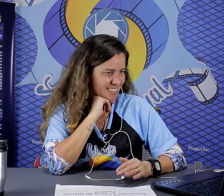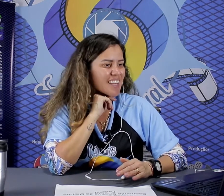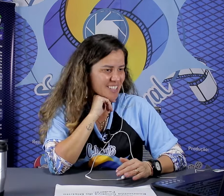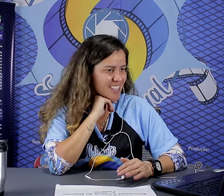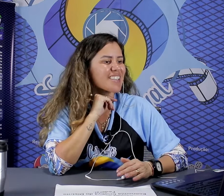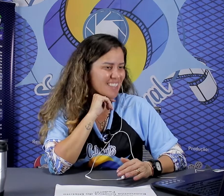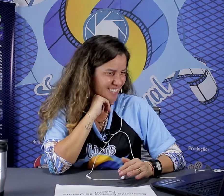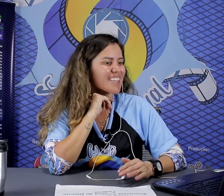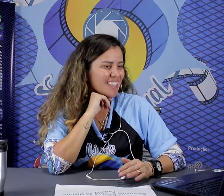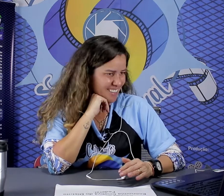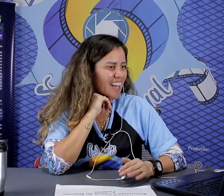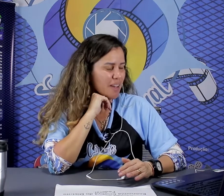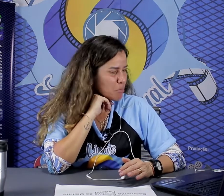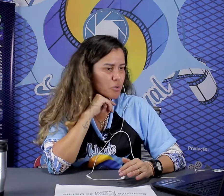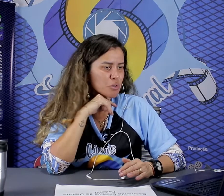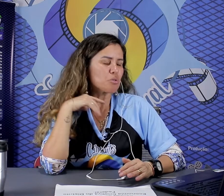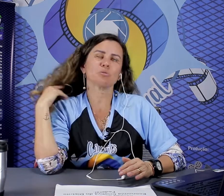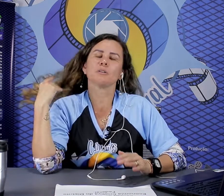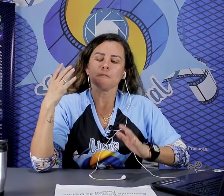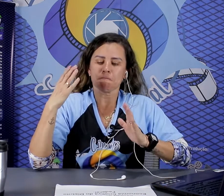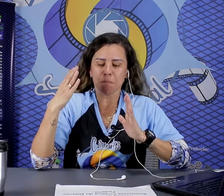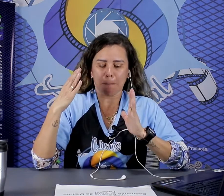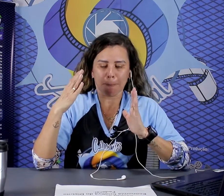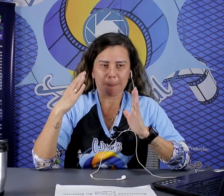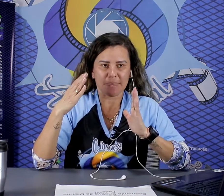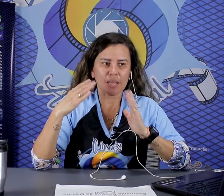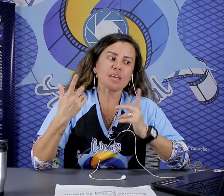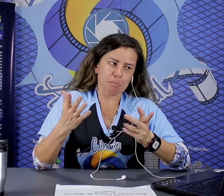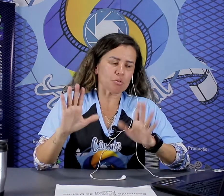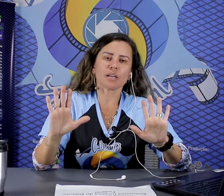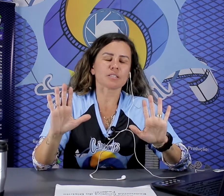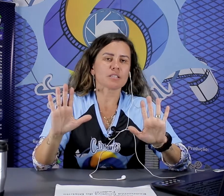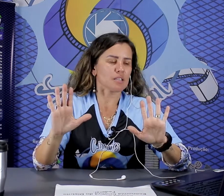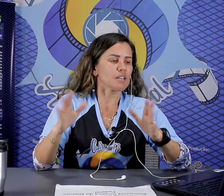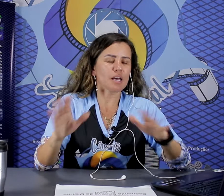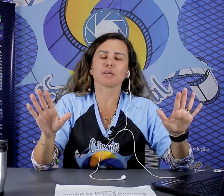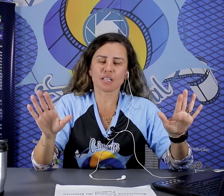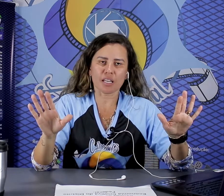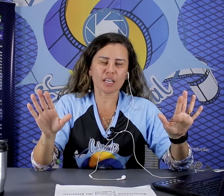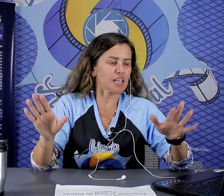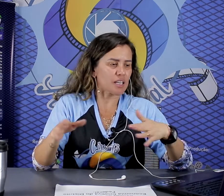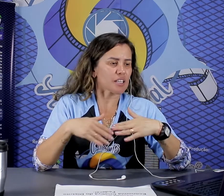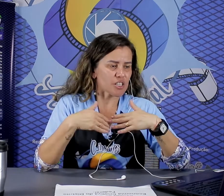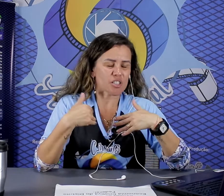Entende? exatamente. É muito. E é português, e é brasileira, e a gente está